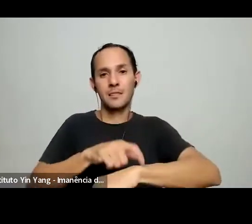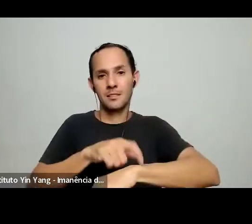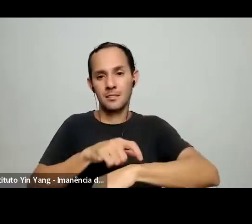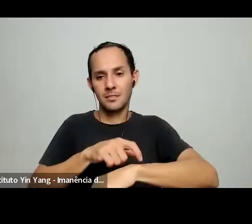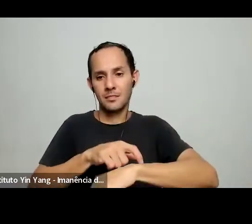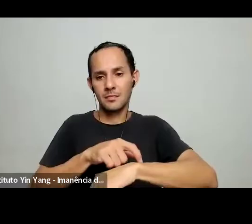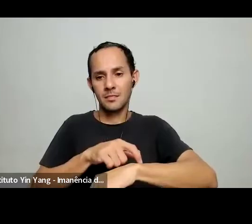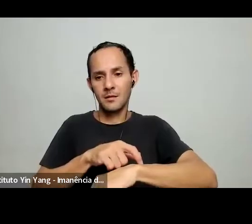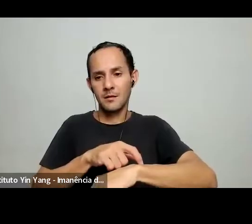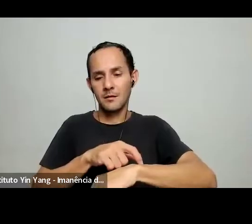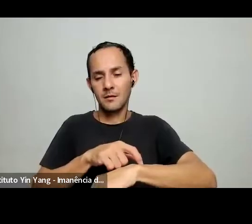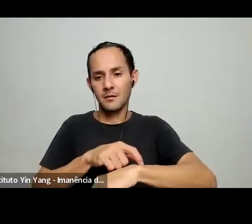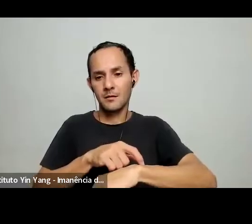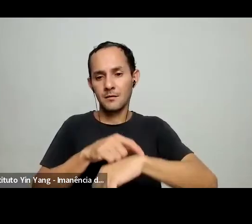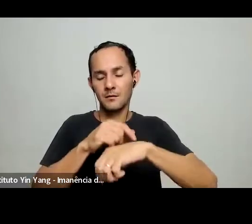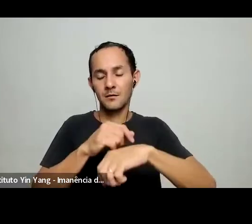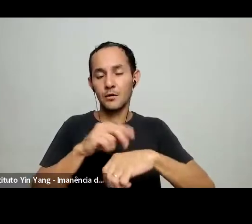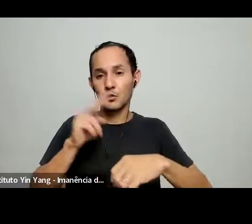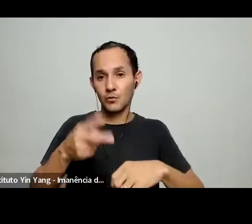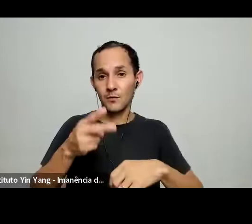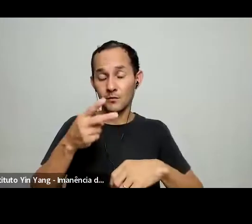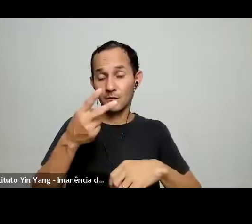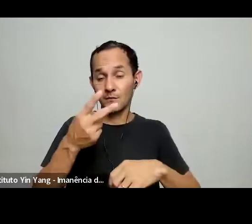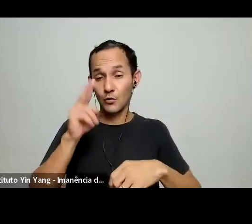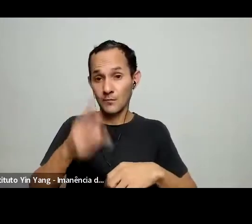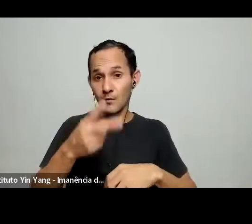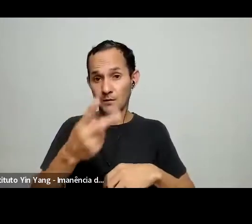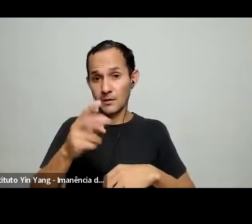vai ser lançada de 2025